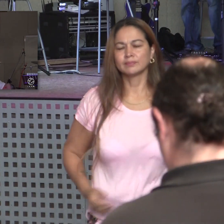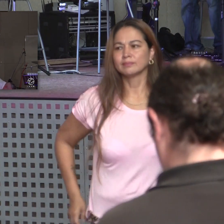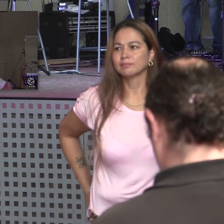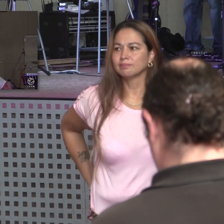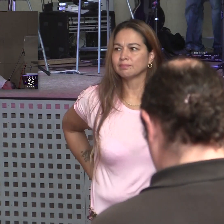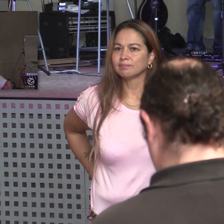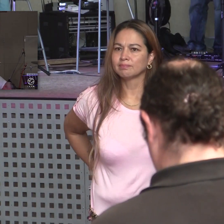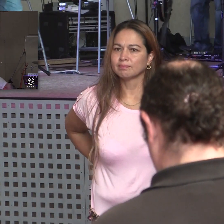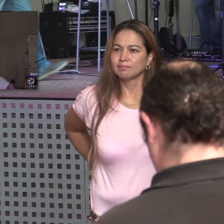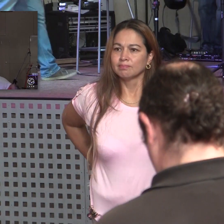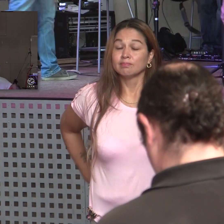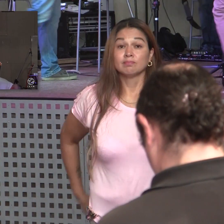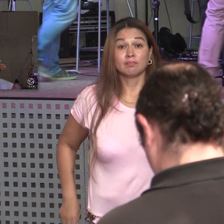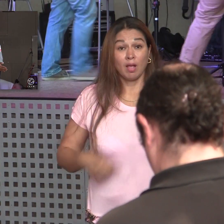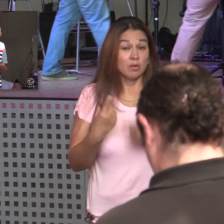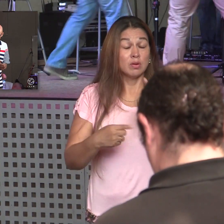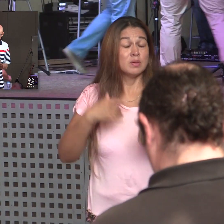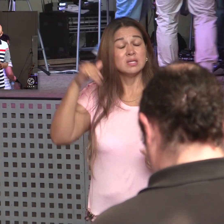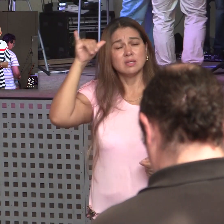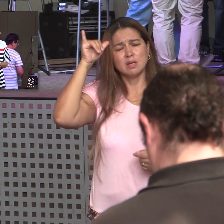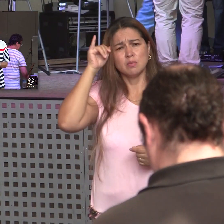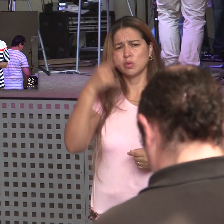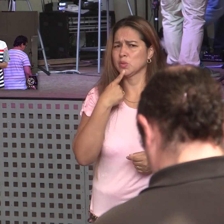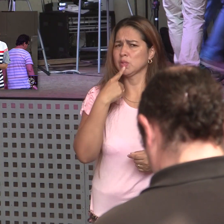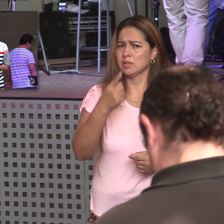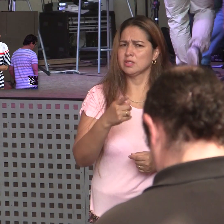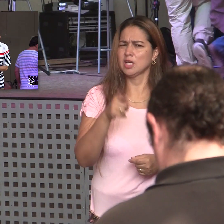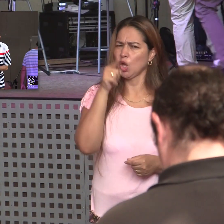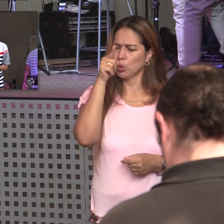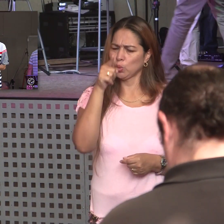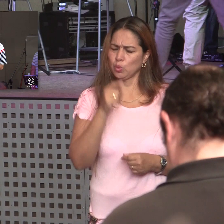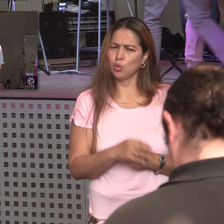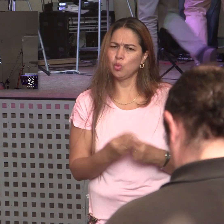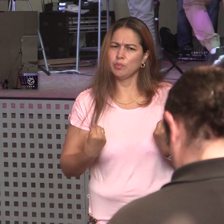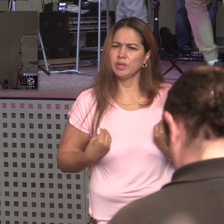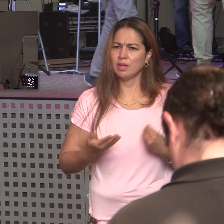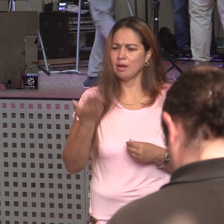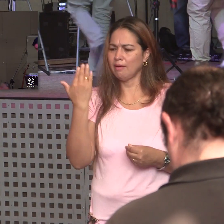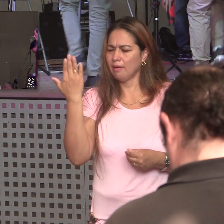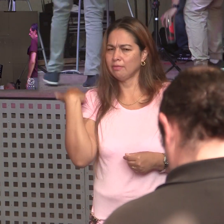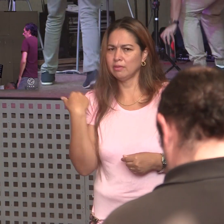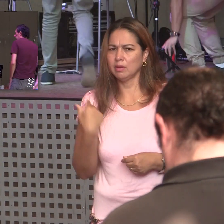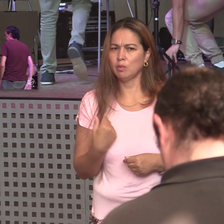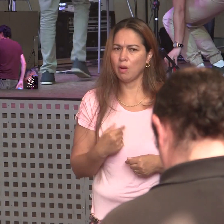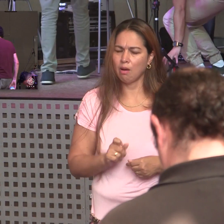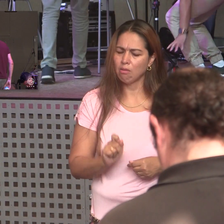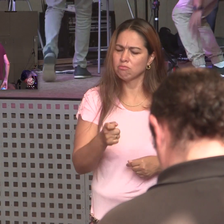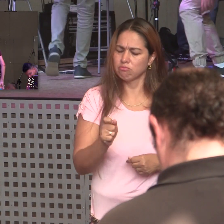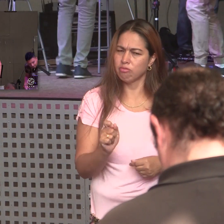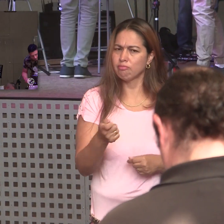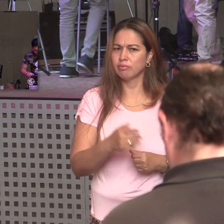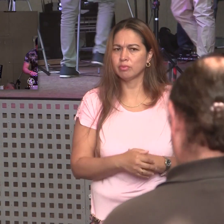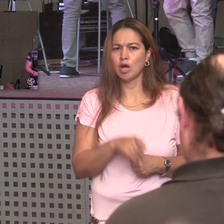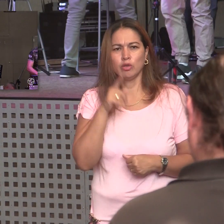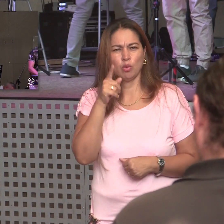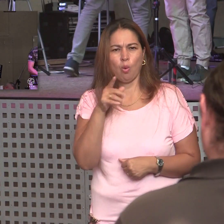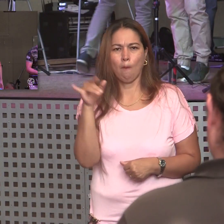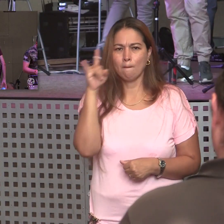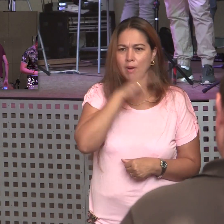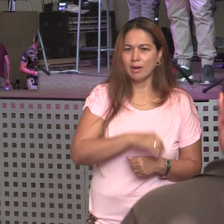la pata y estás sufriendo por esta situación. Pero no, es un mentiroso, recuerda, el enemigo